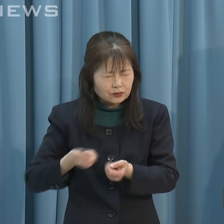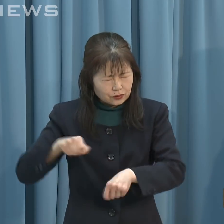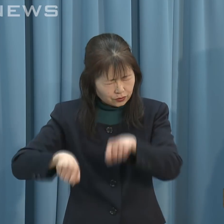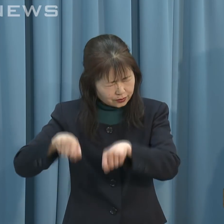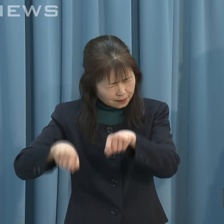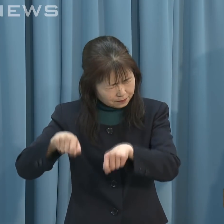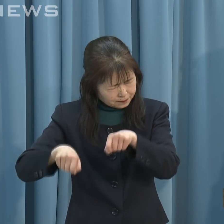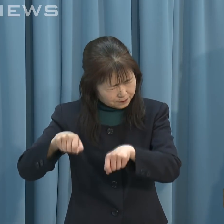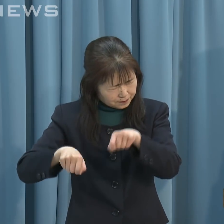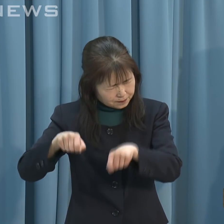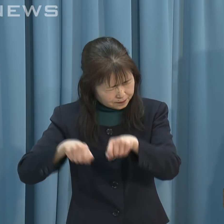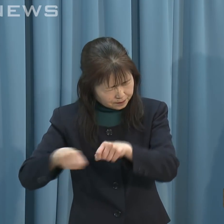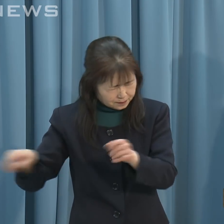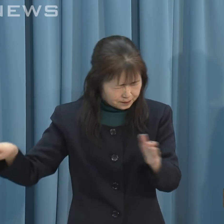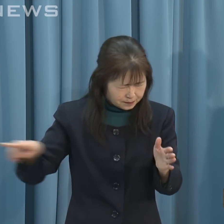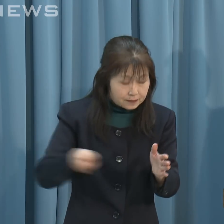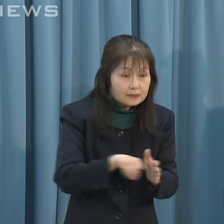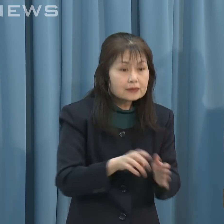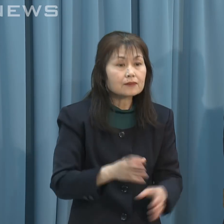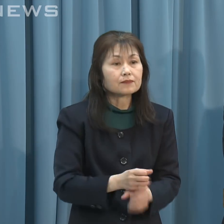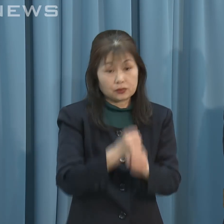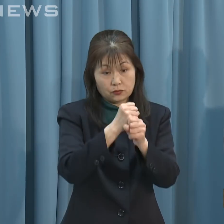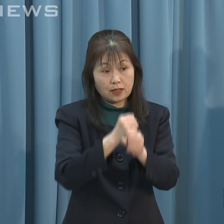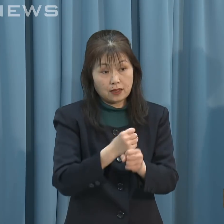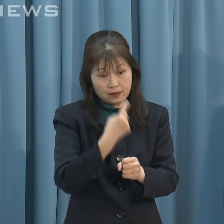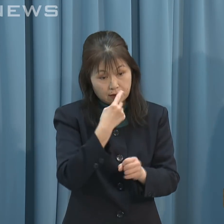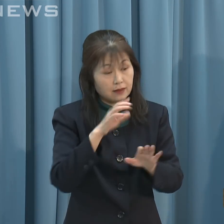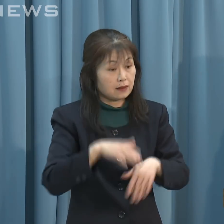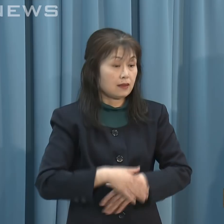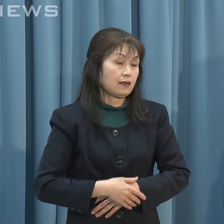ら取りまとめをしていったということです。